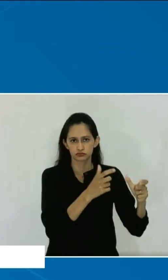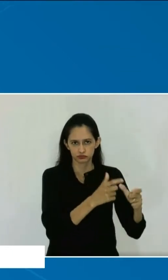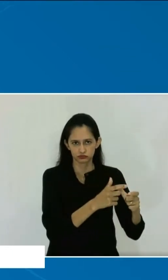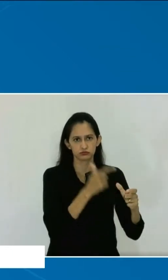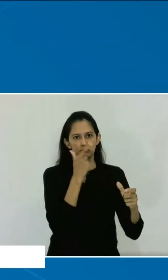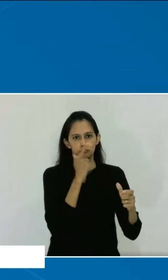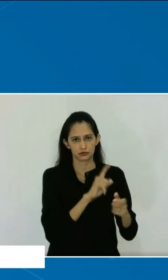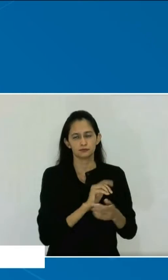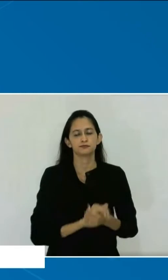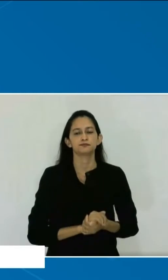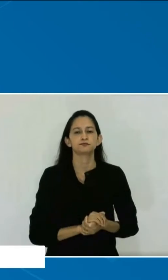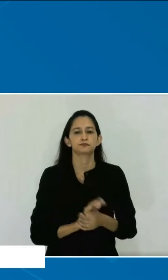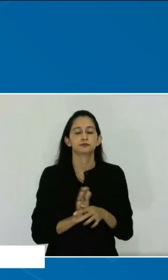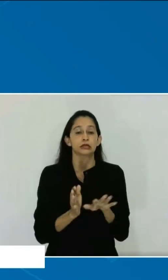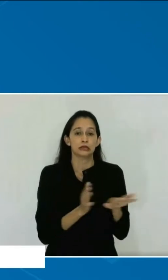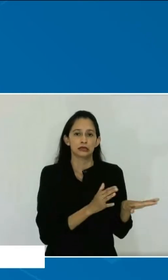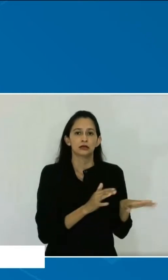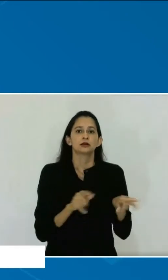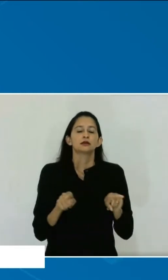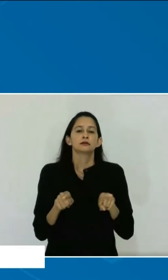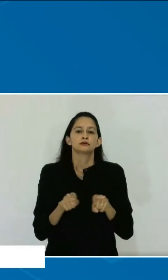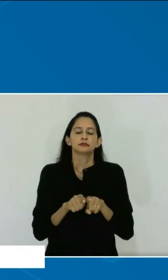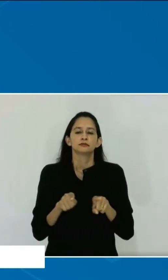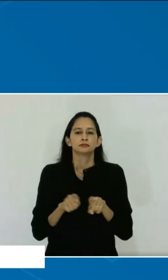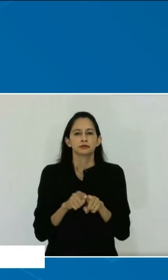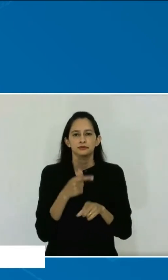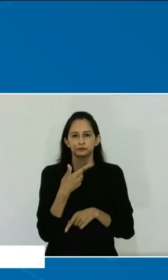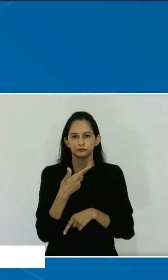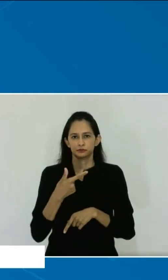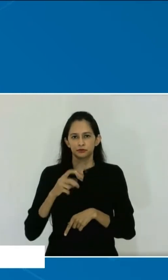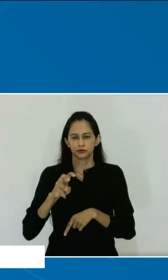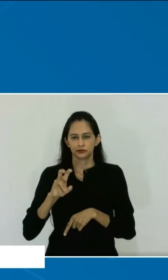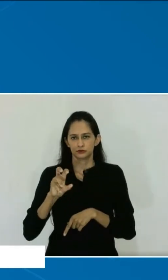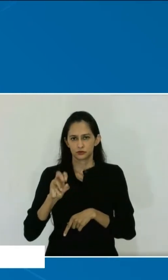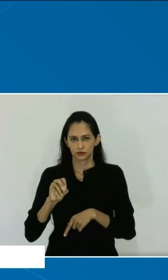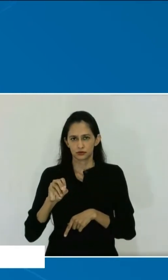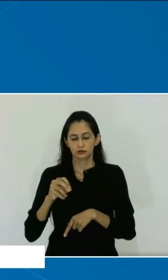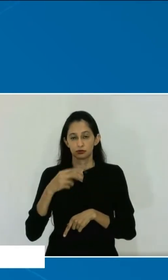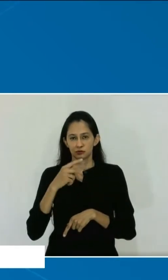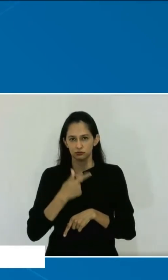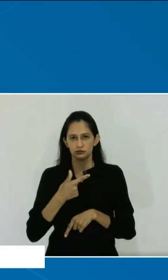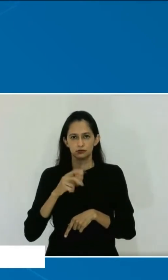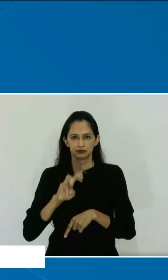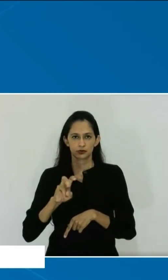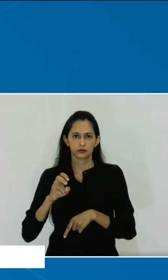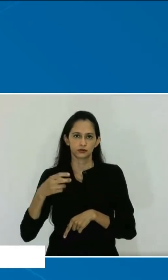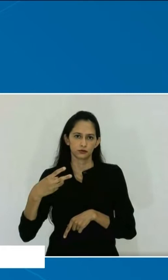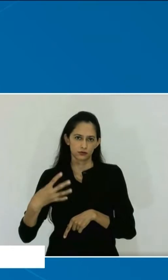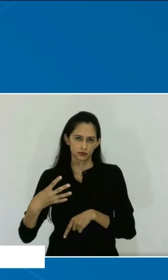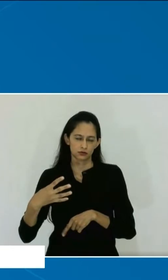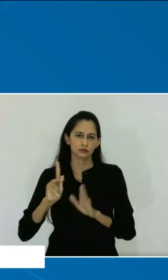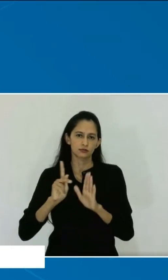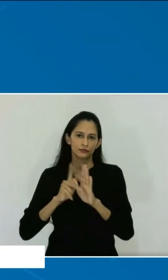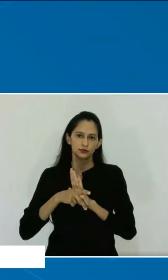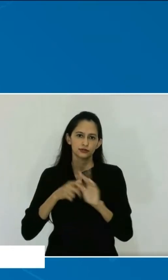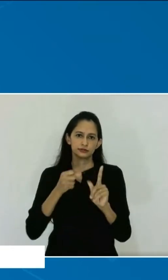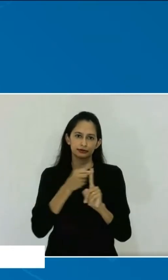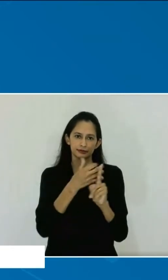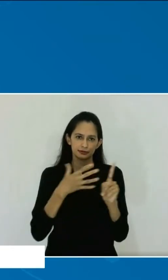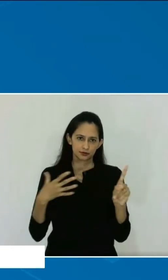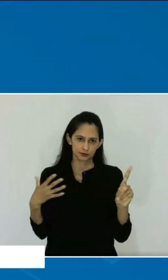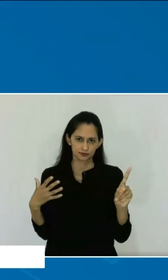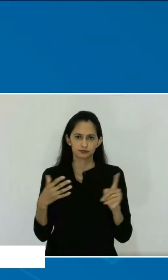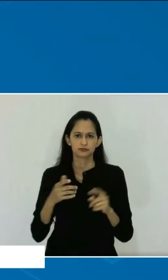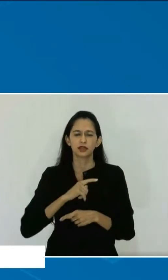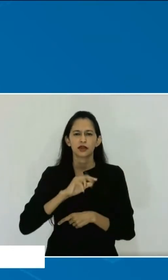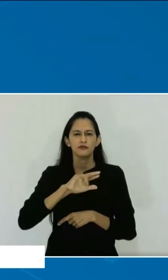também coordenação de 254 projetos de extensão. Entre eles, eu gostaria de destacar,